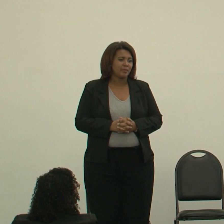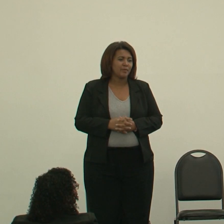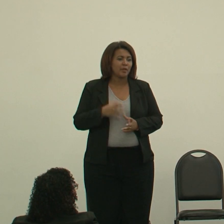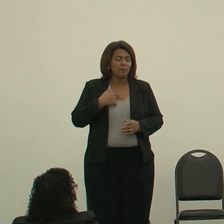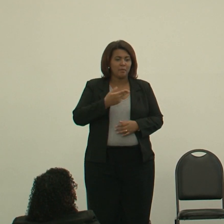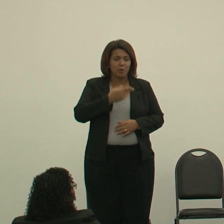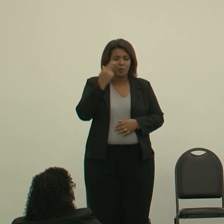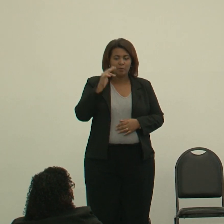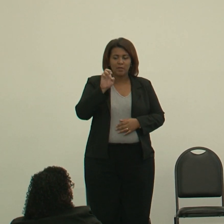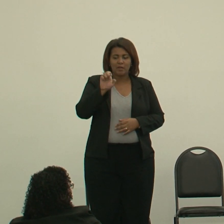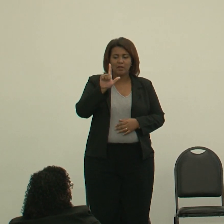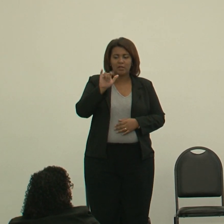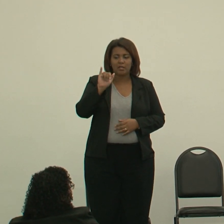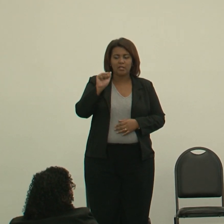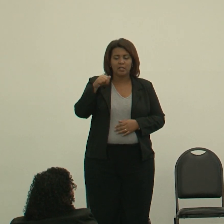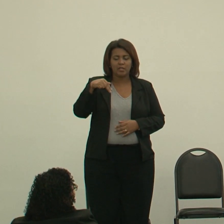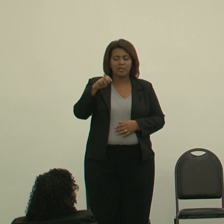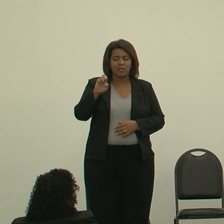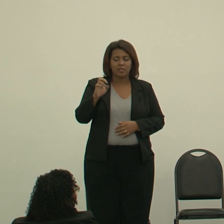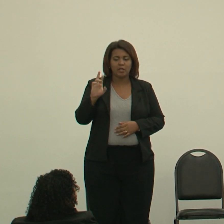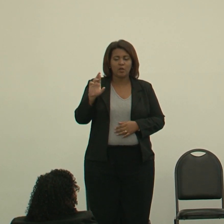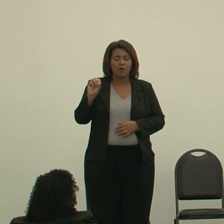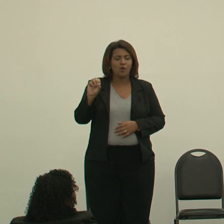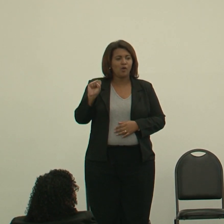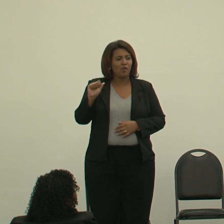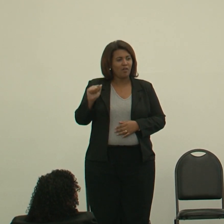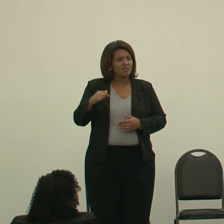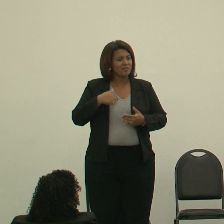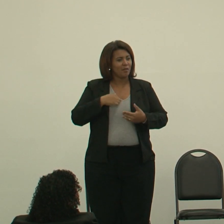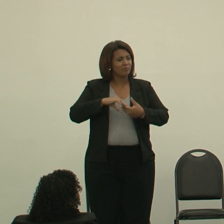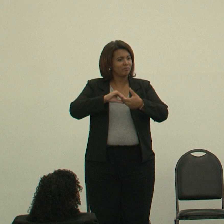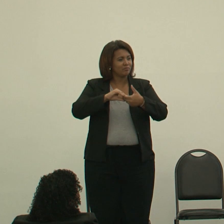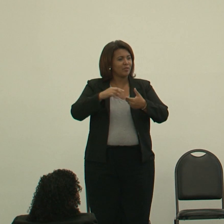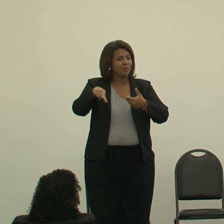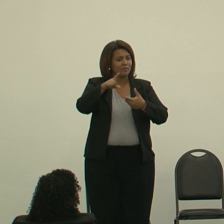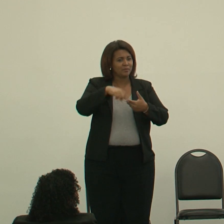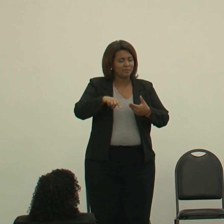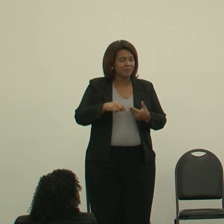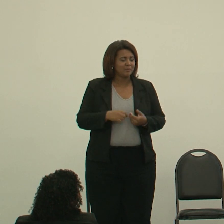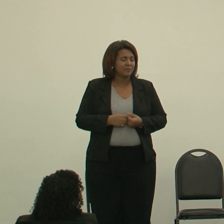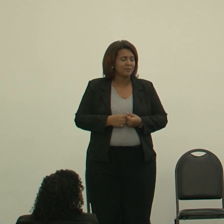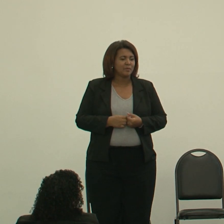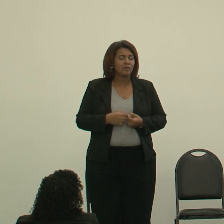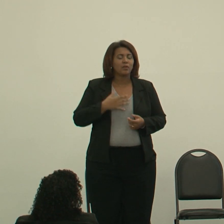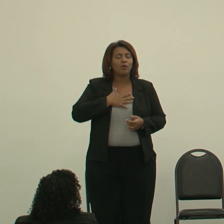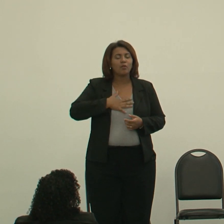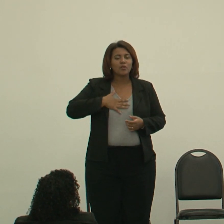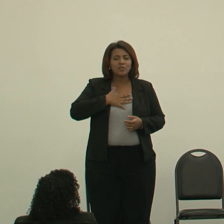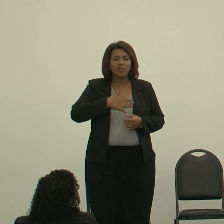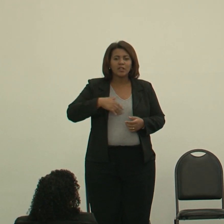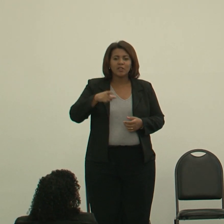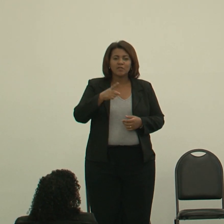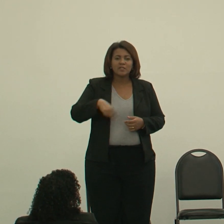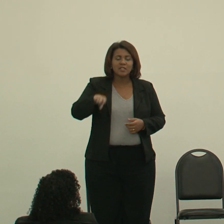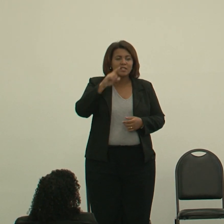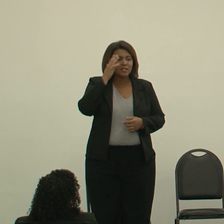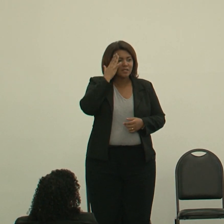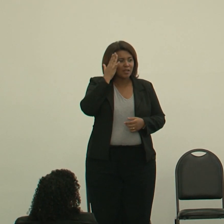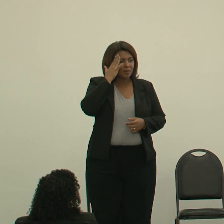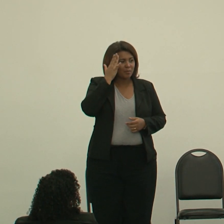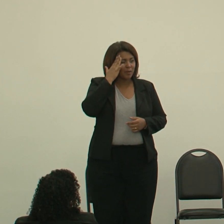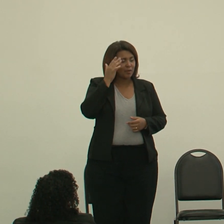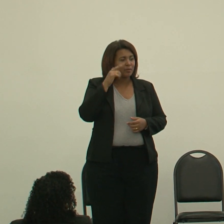Meu nome é Liane Rosa, eu sou a mestre de cerimônias dessa sala. Gostaria que vocês fiquem sabendo que